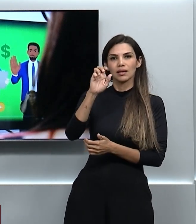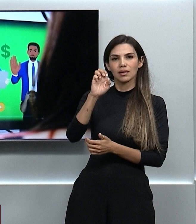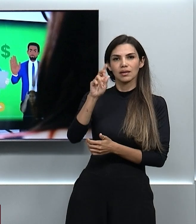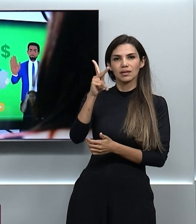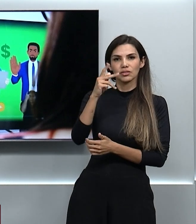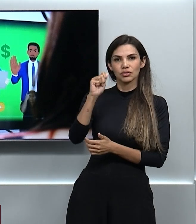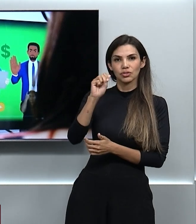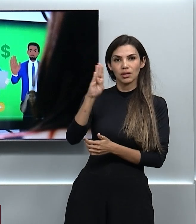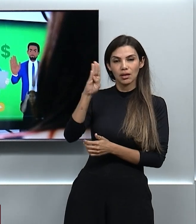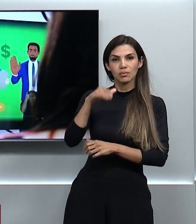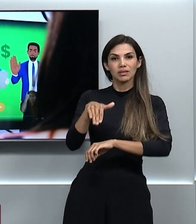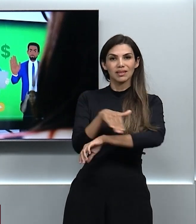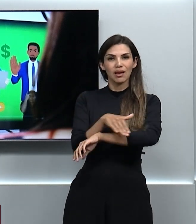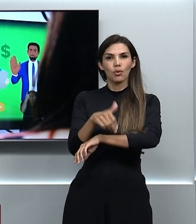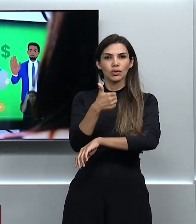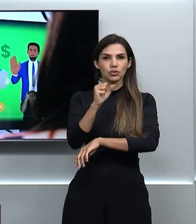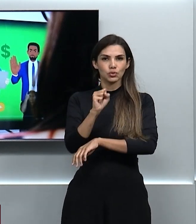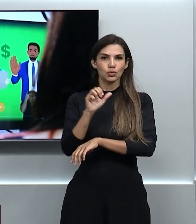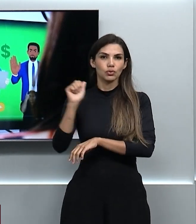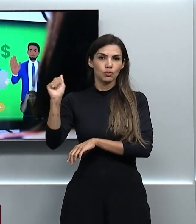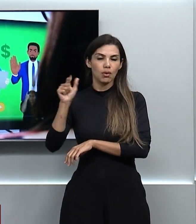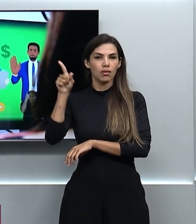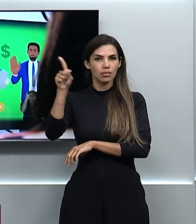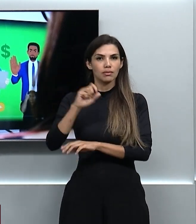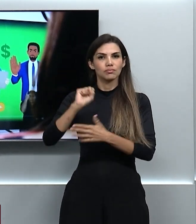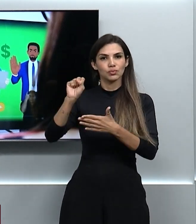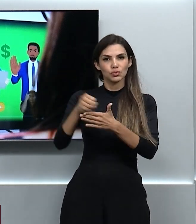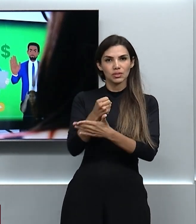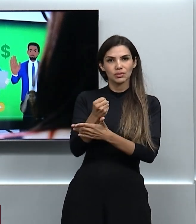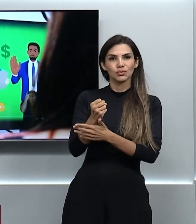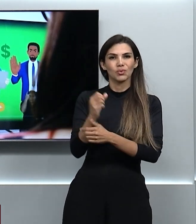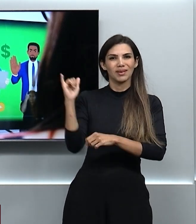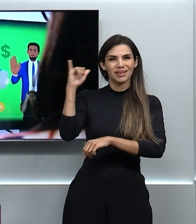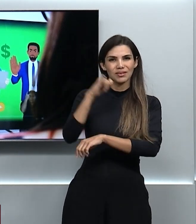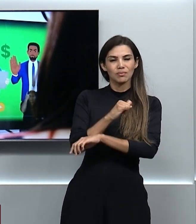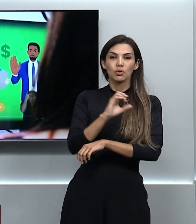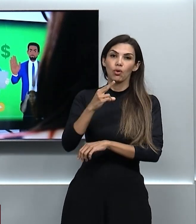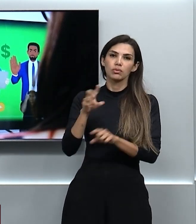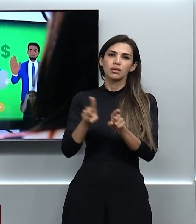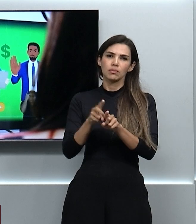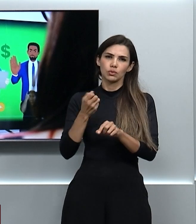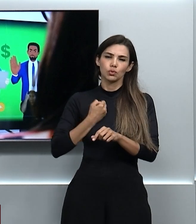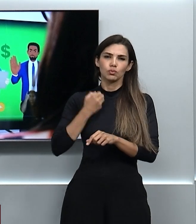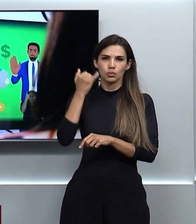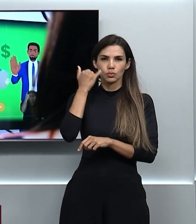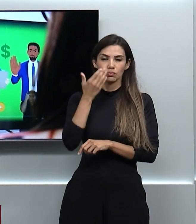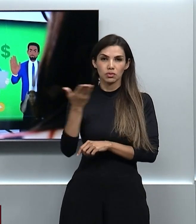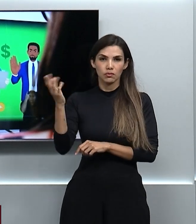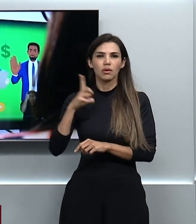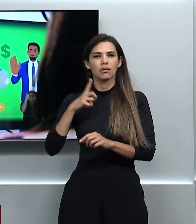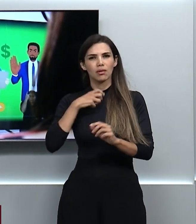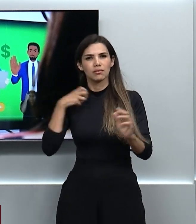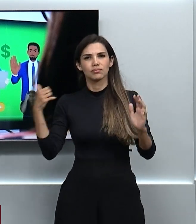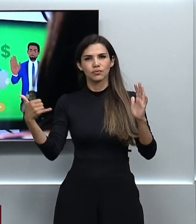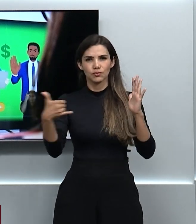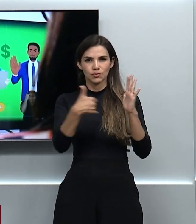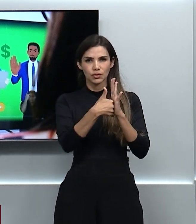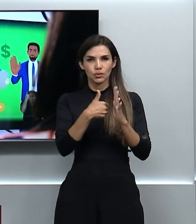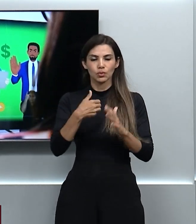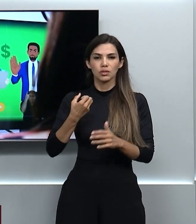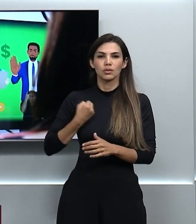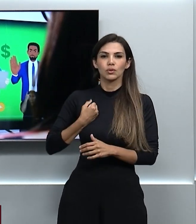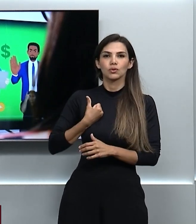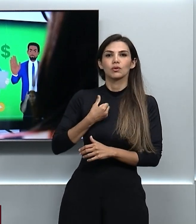fica na rua 18A, no setor aeroporto, ou então por telefone. A ouvidoria tem o número